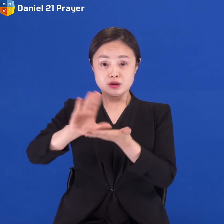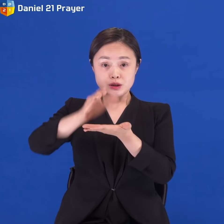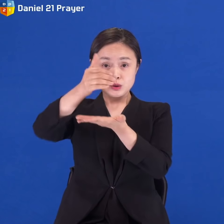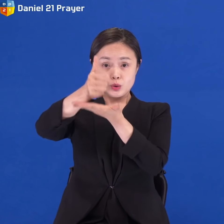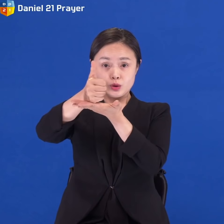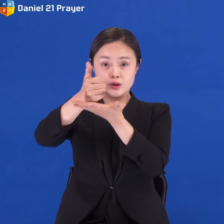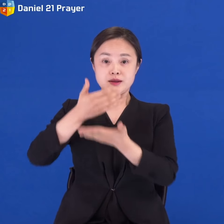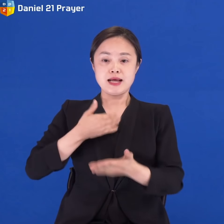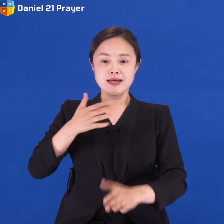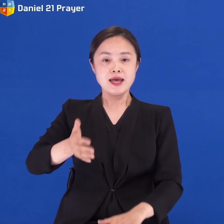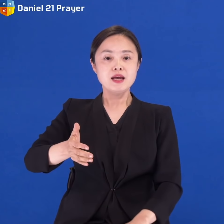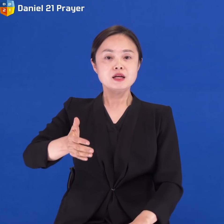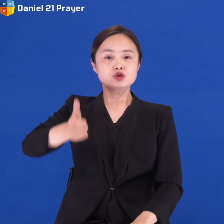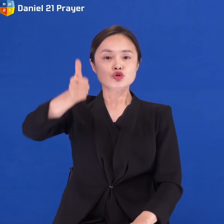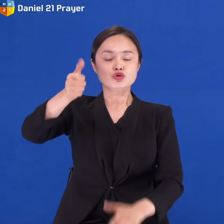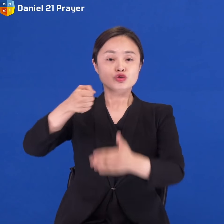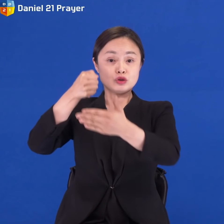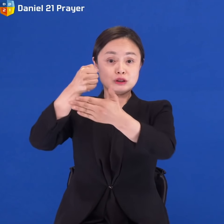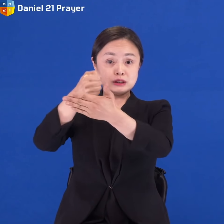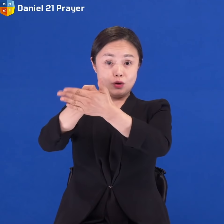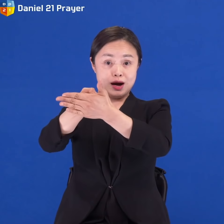주인으로